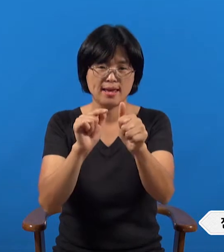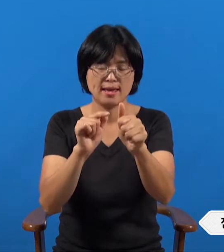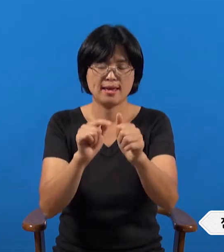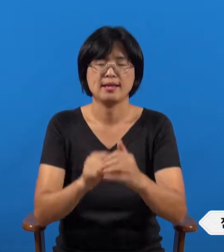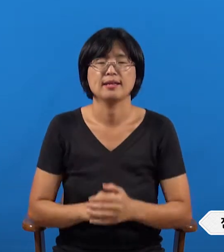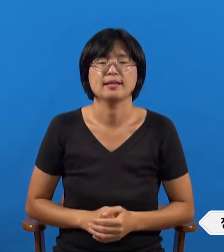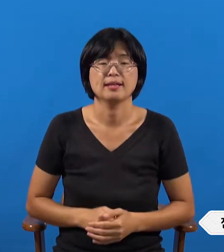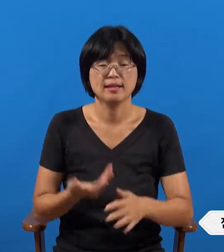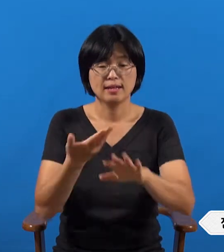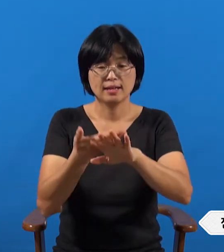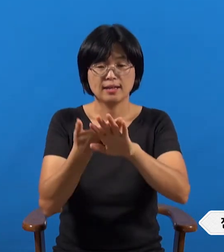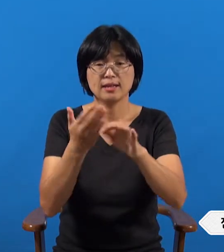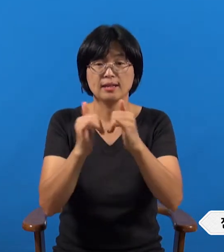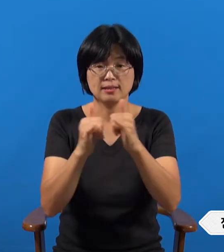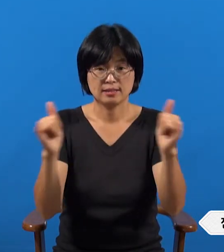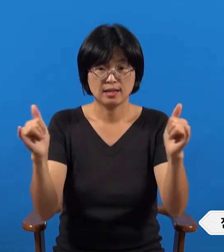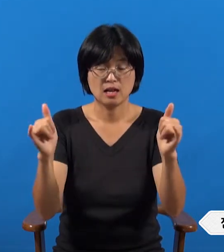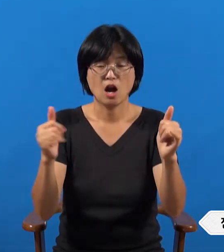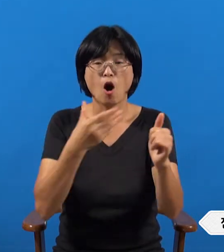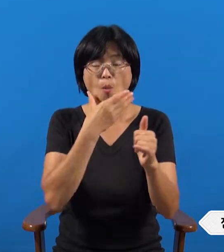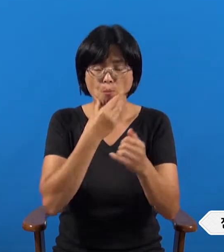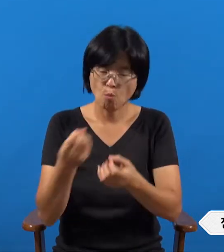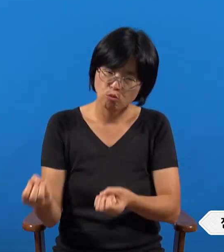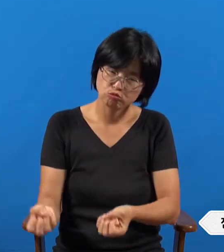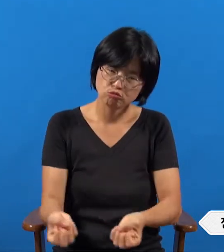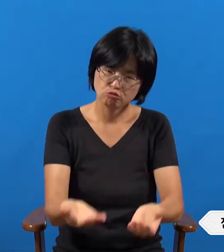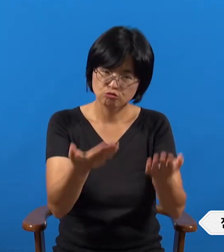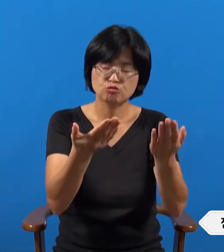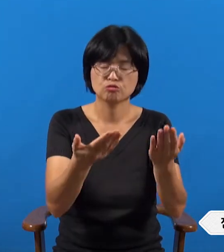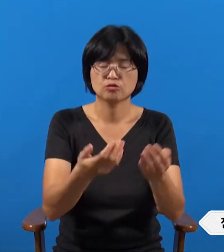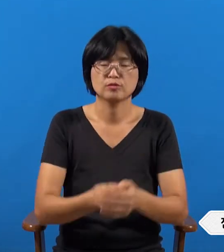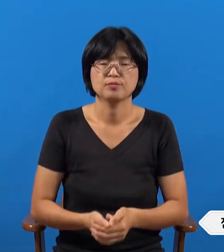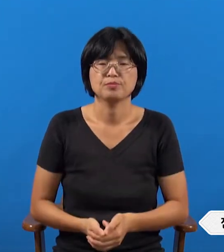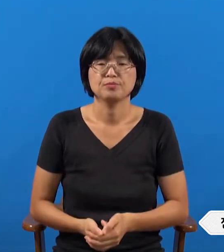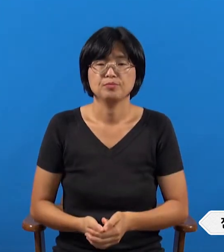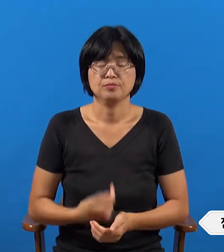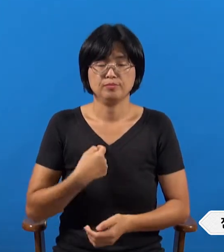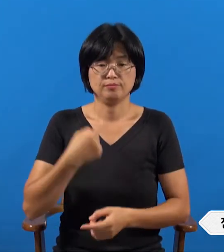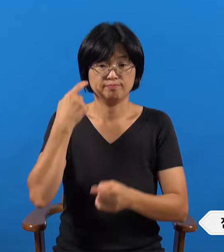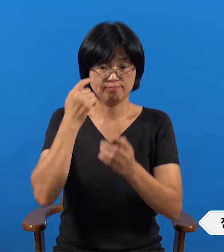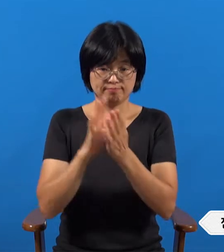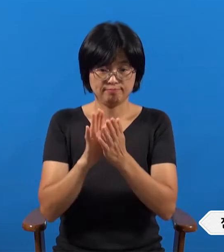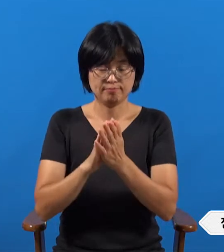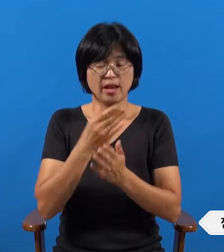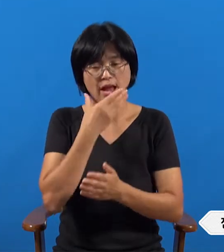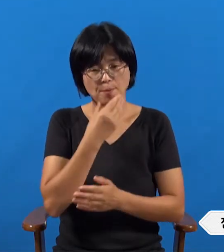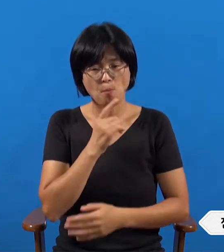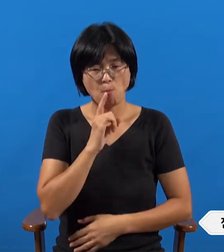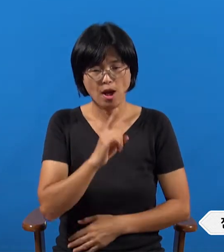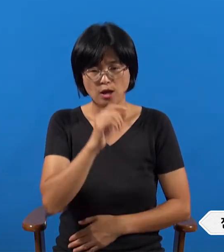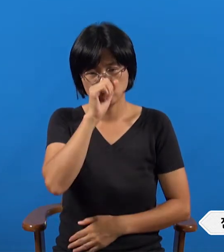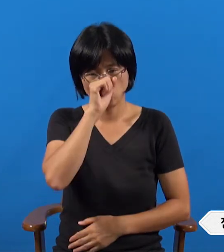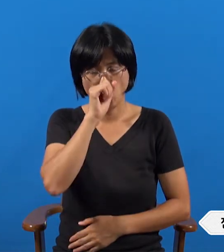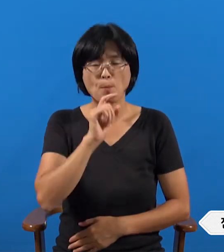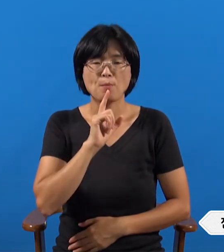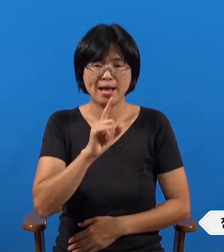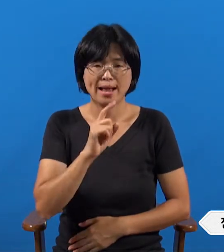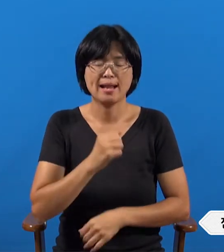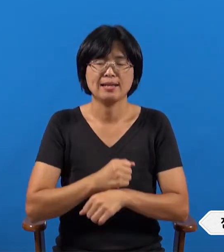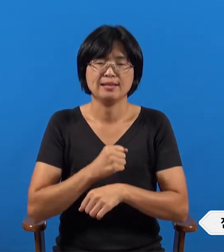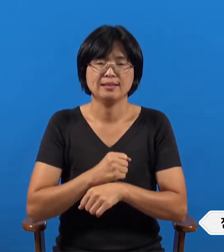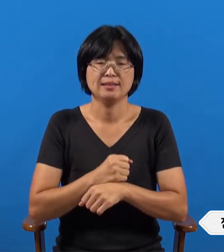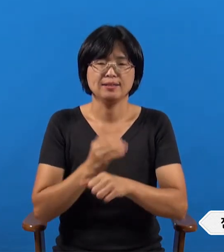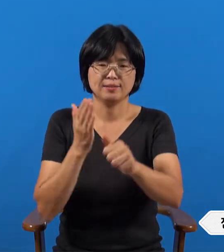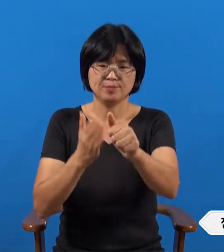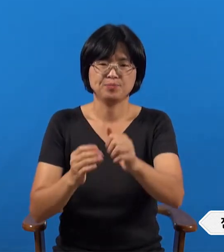하라. 남을 축복하는 말을 하라. 그리고 자신에게 행복한 말,